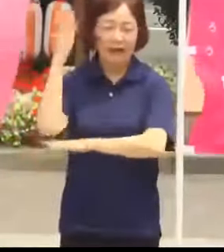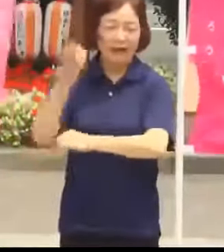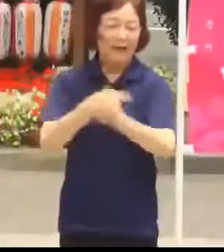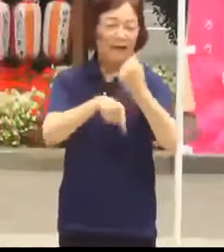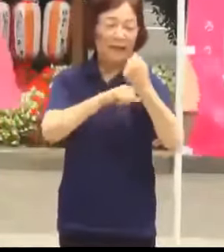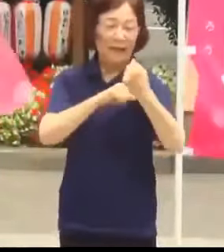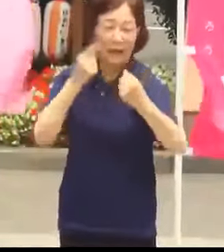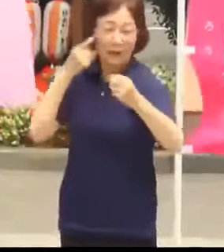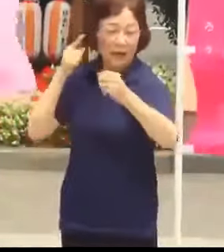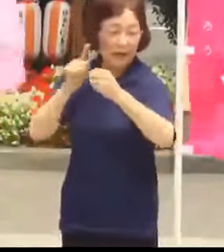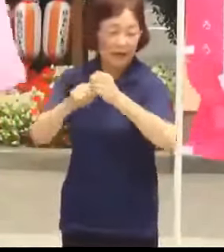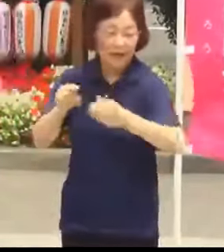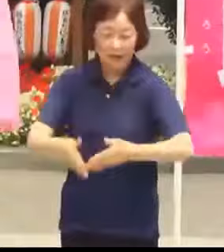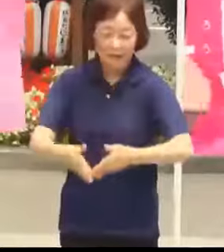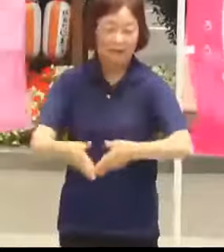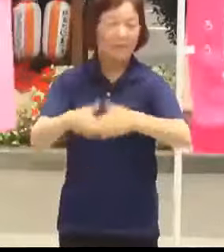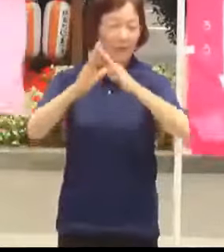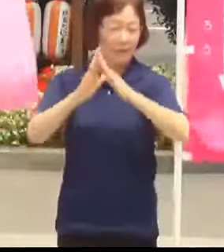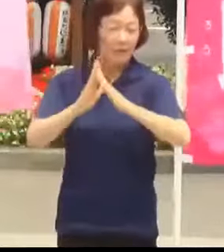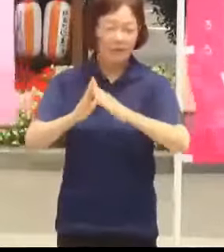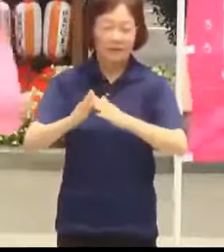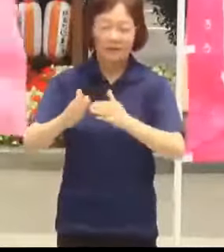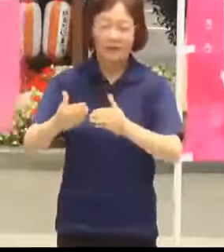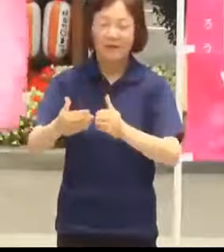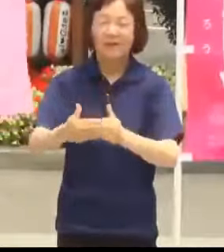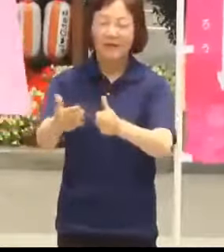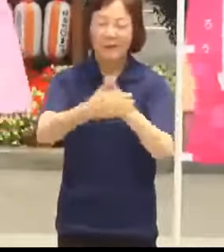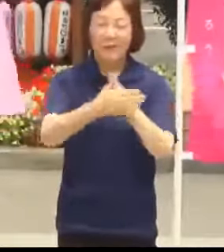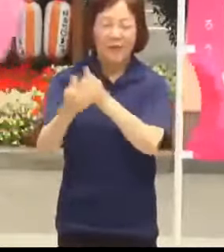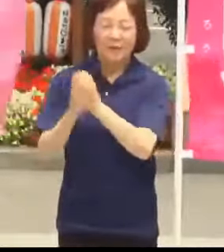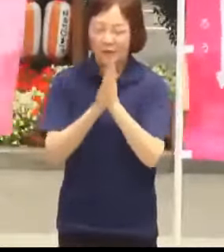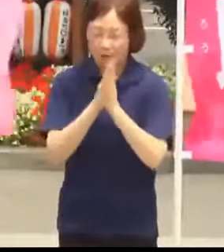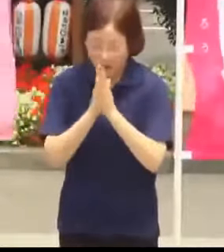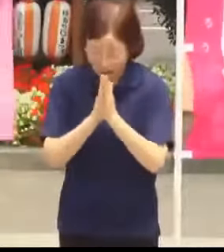旗揚げをしましたお力をお貸しください